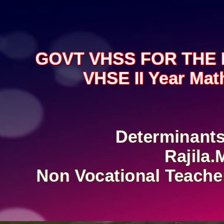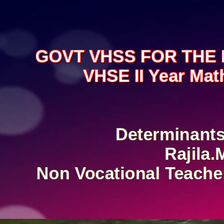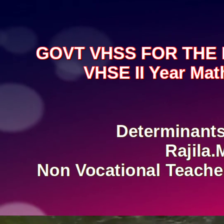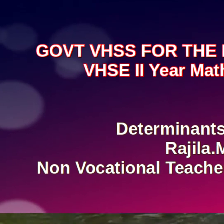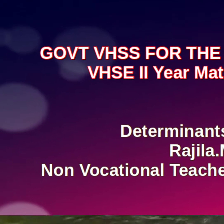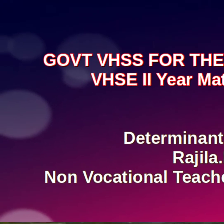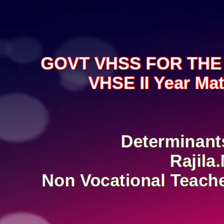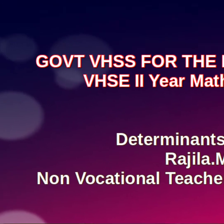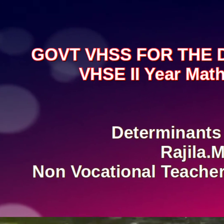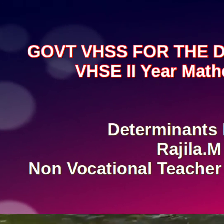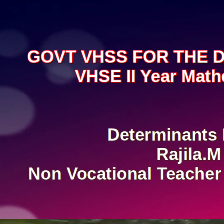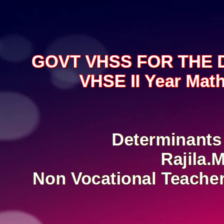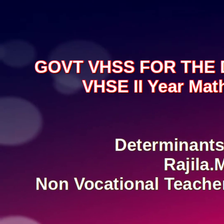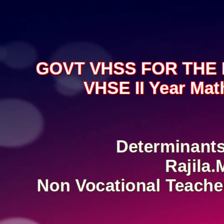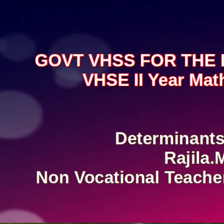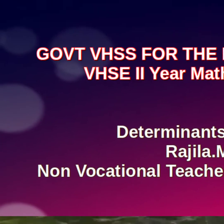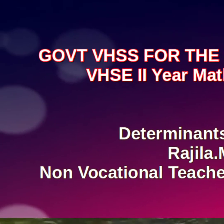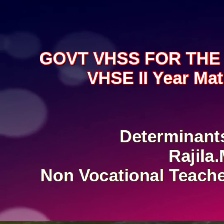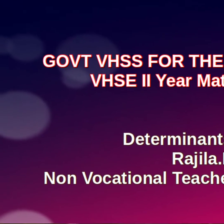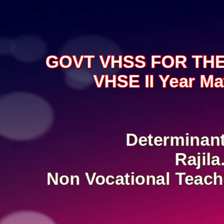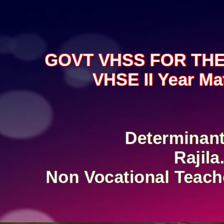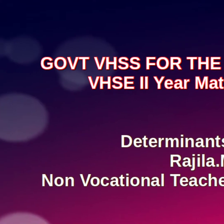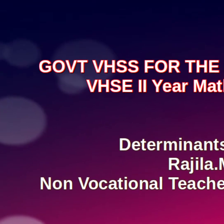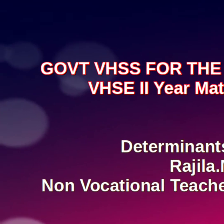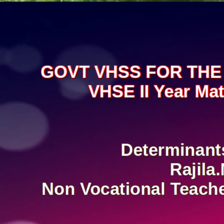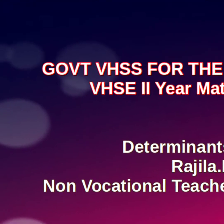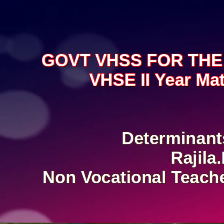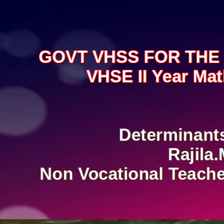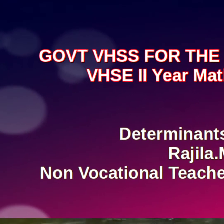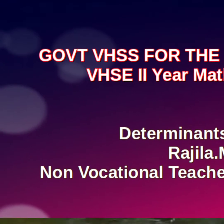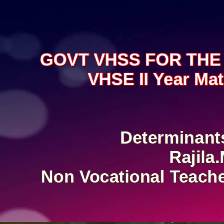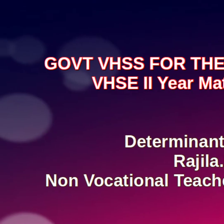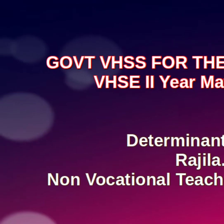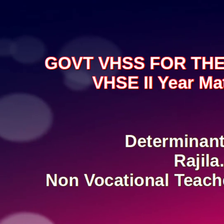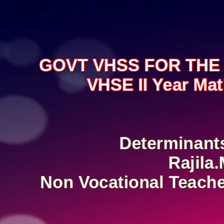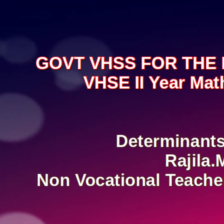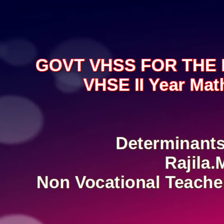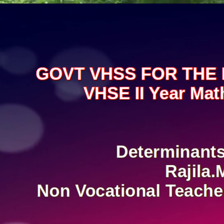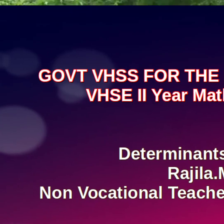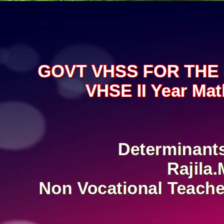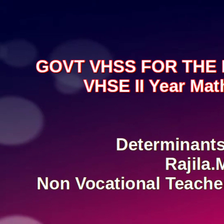സ്വാഗതം. ചാപ്റ്റർ 4 ഡിറ്റർമിനൻസ് പാർട്ട് 3.